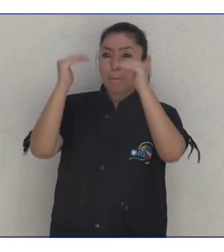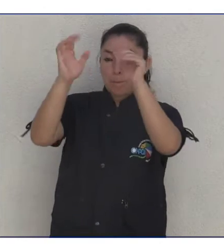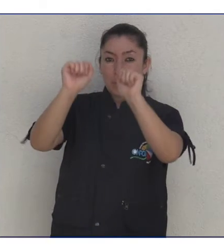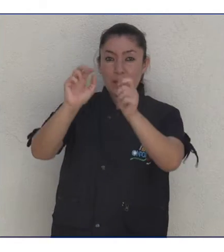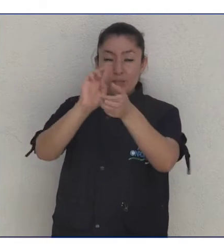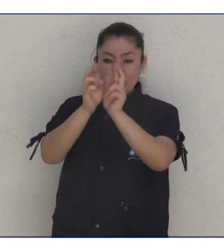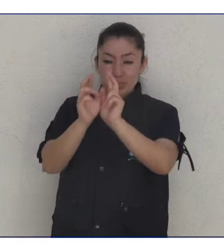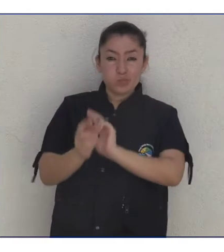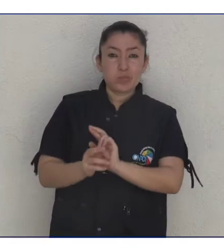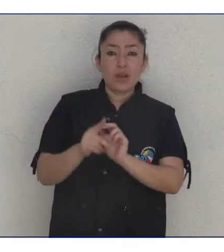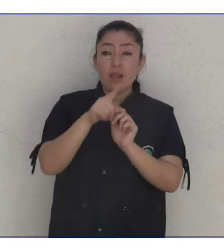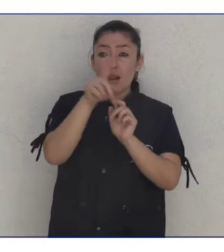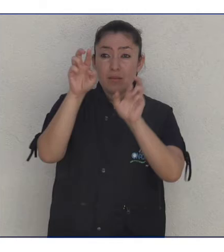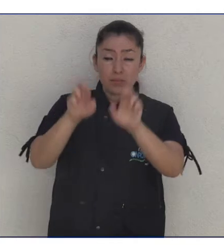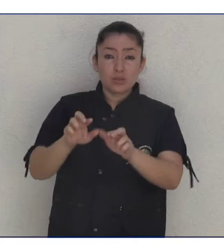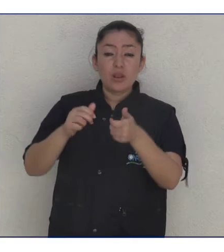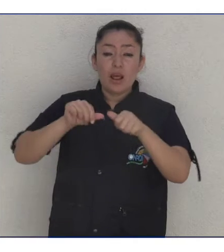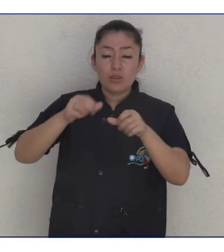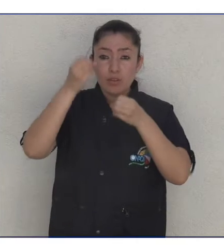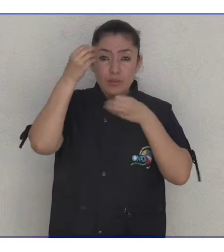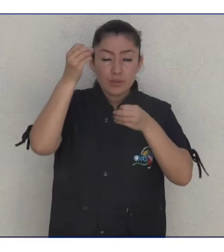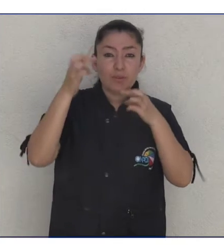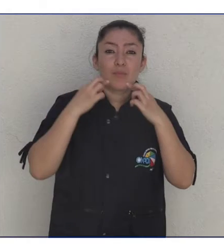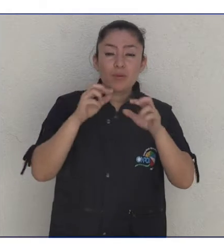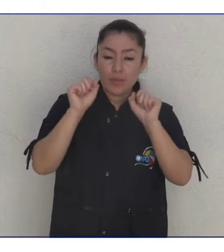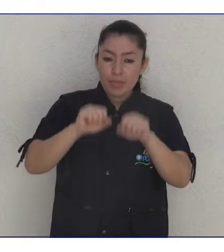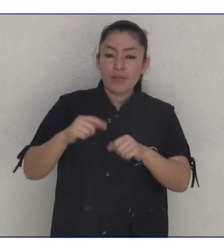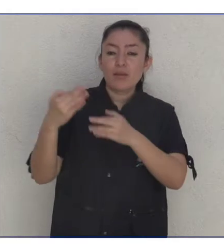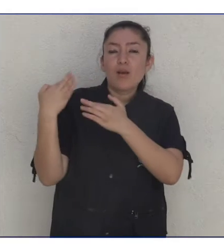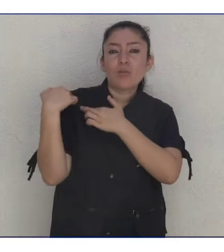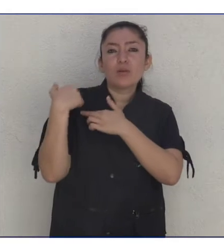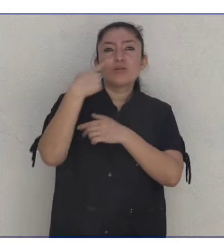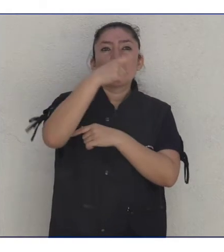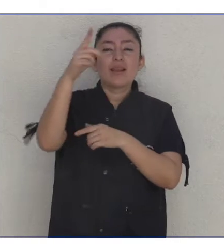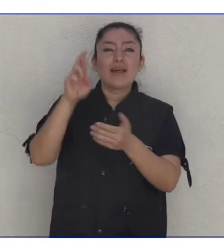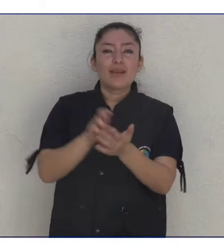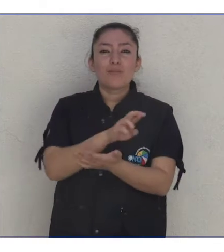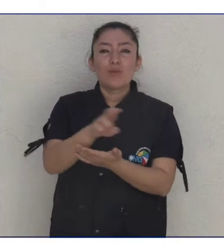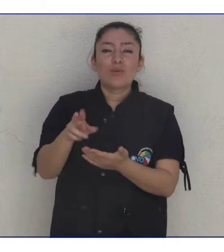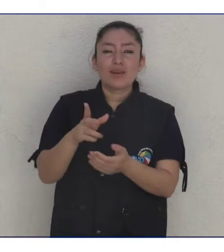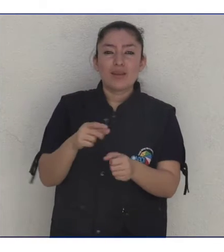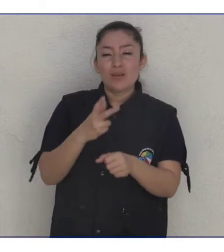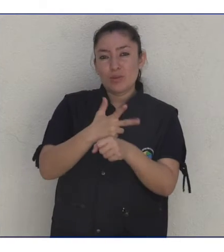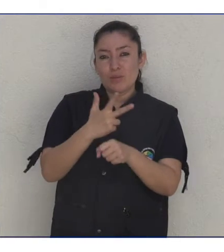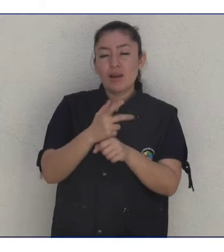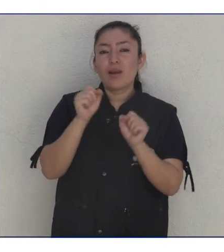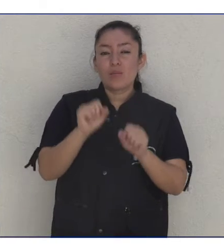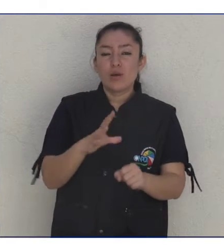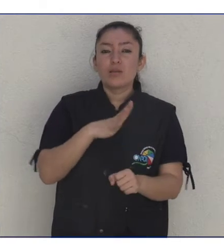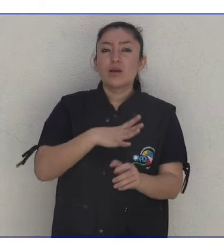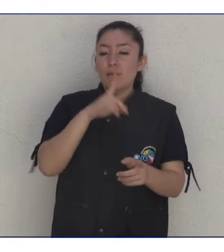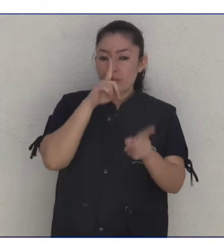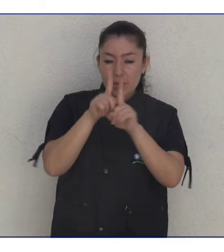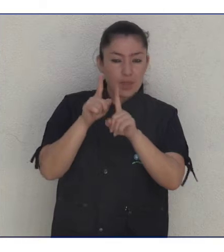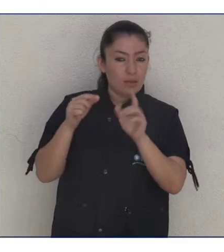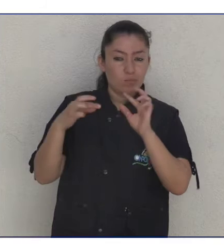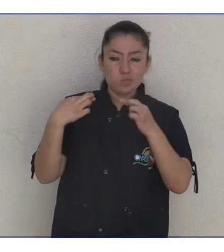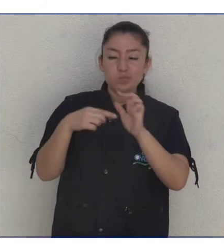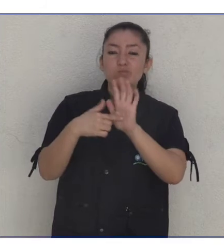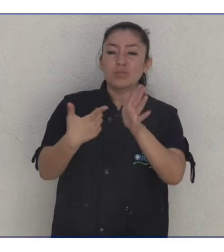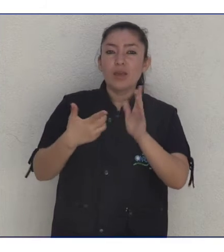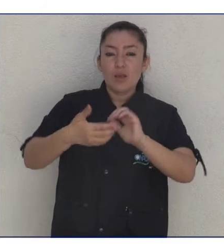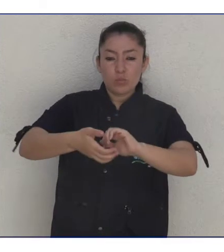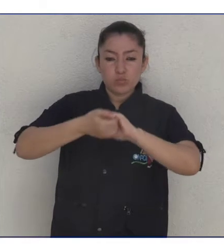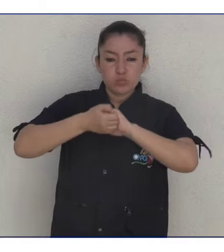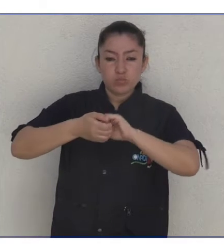información pública como derecho humano fundamental previsto en la Constitución Política de la República de Guatemala y los tratados o convenios internacionales en